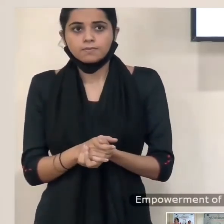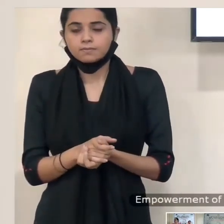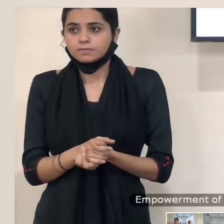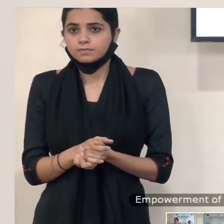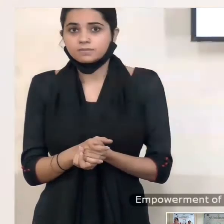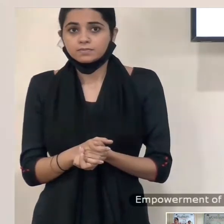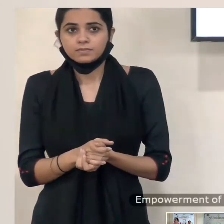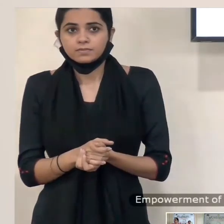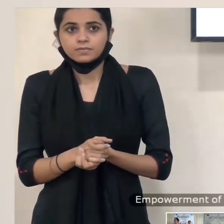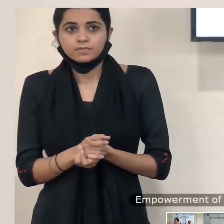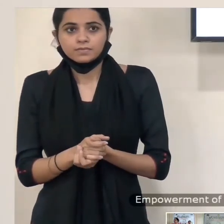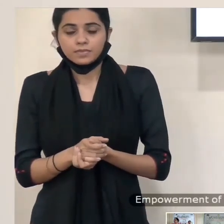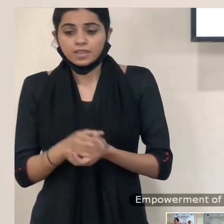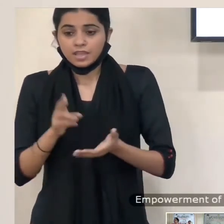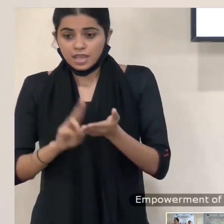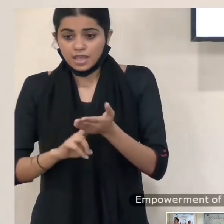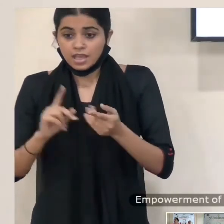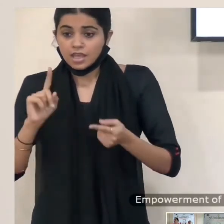congratulate the